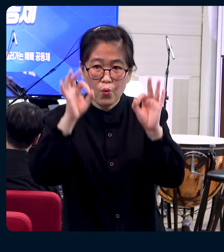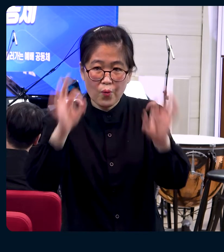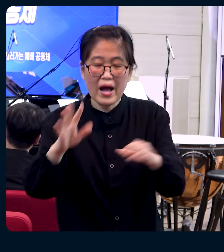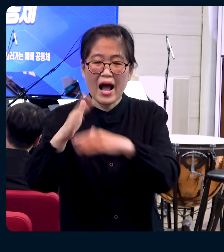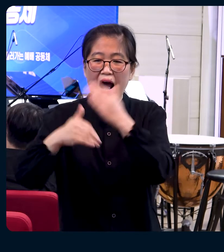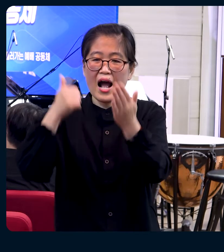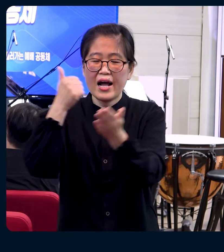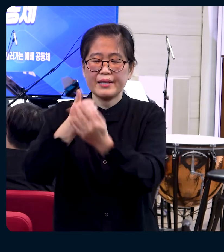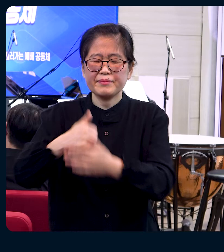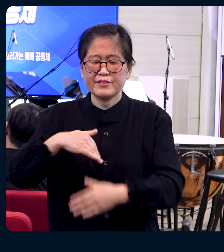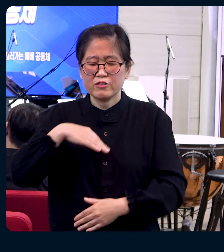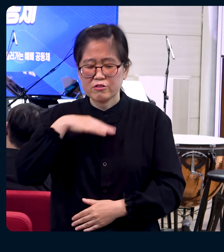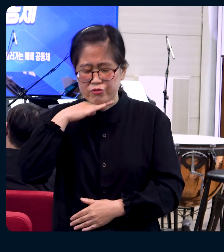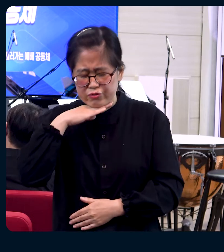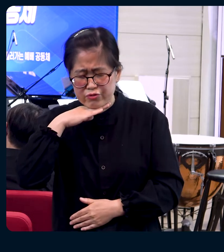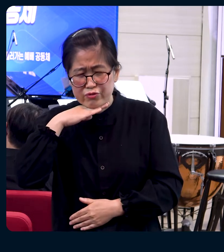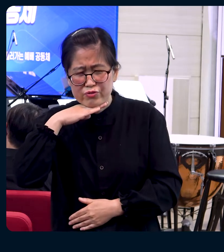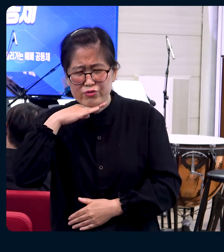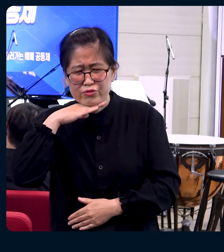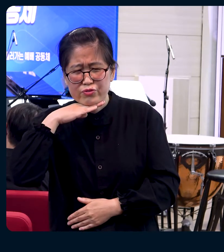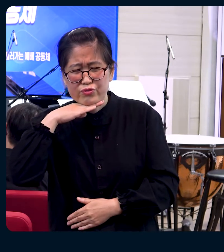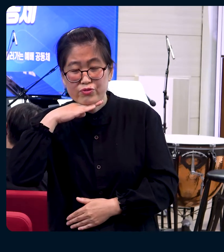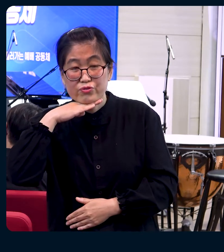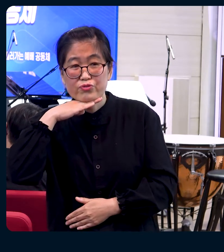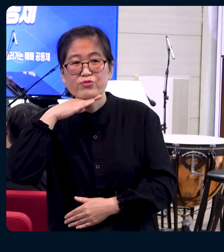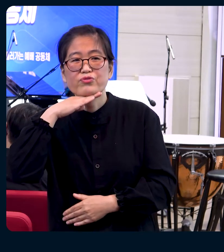400년 동안 기다리신 겁니다.